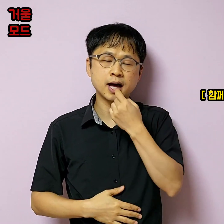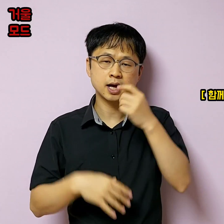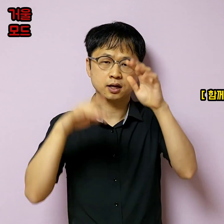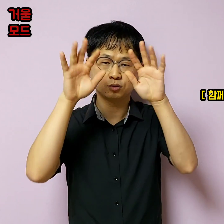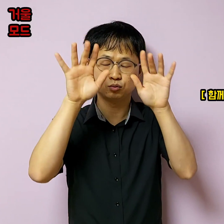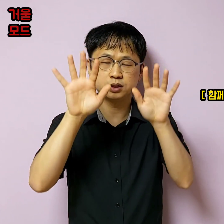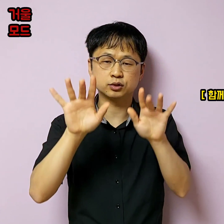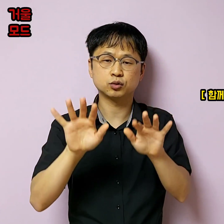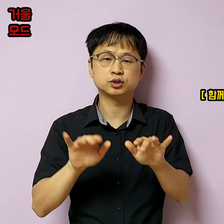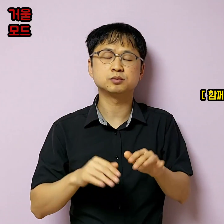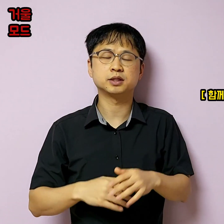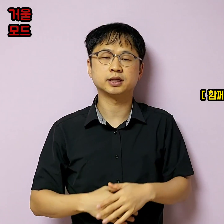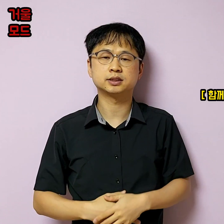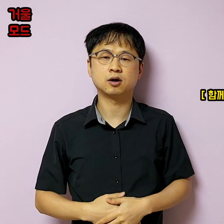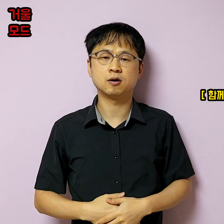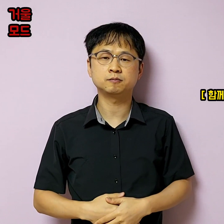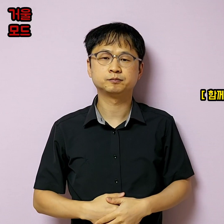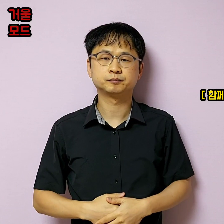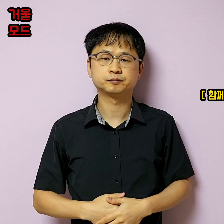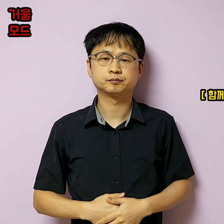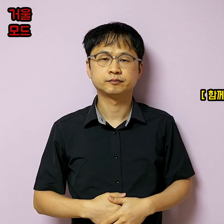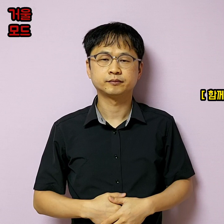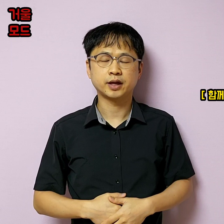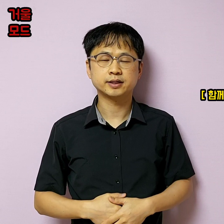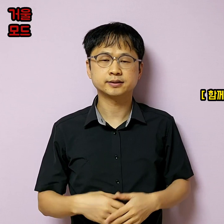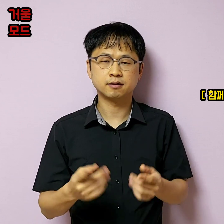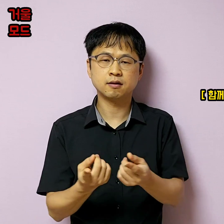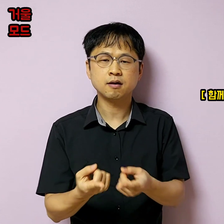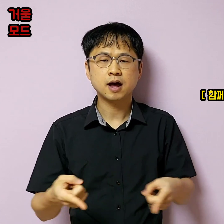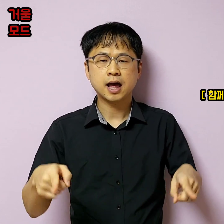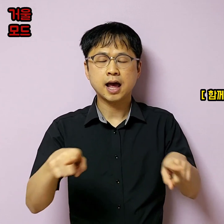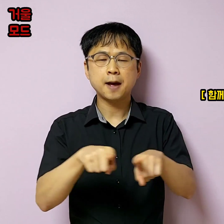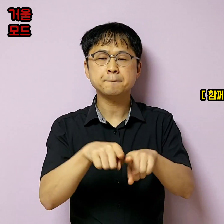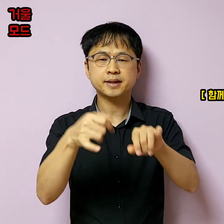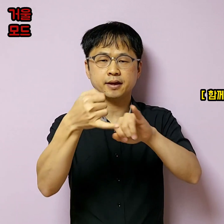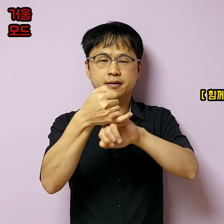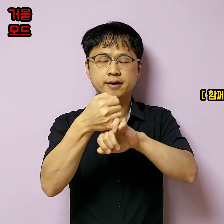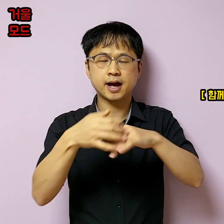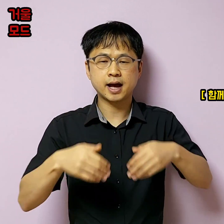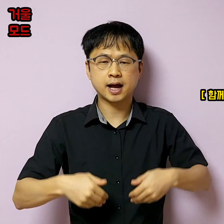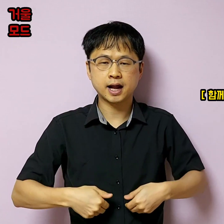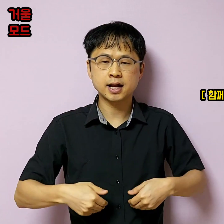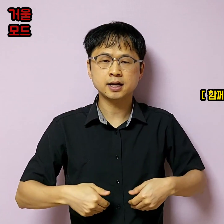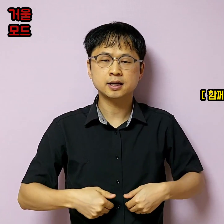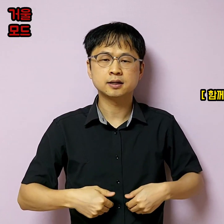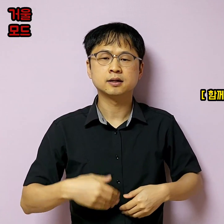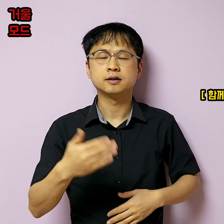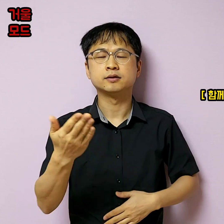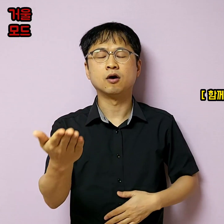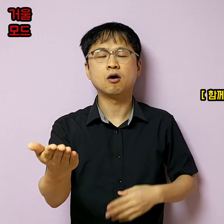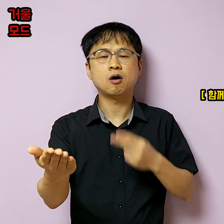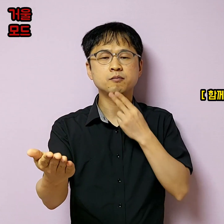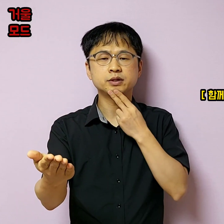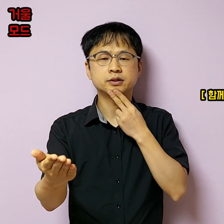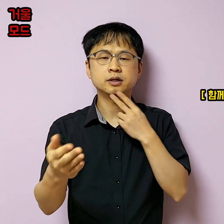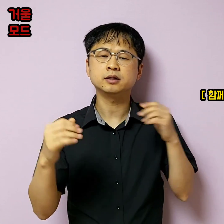수어와 눈이란 수어 해주시면 되겠죠. 네, 그래서 함께여야 할 너 없는